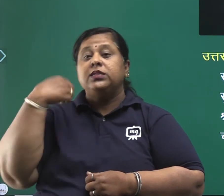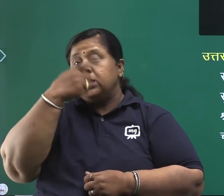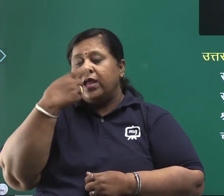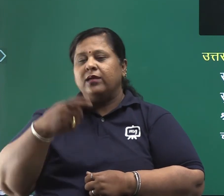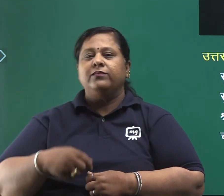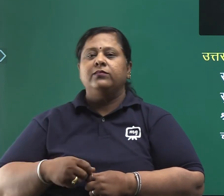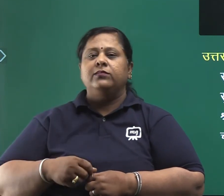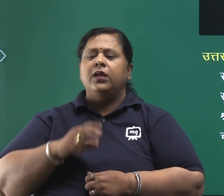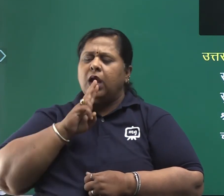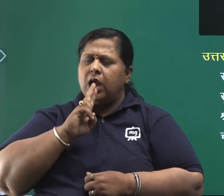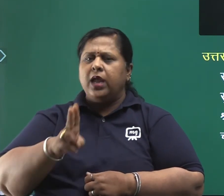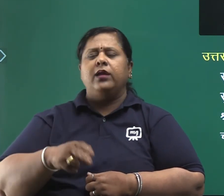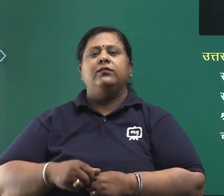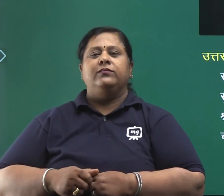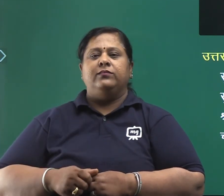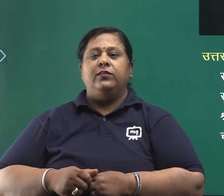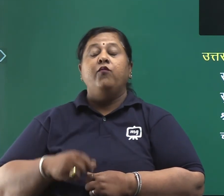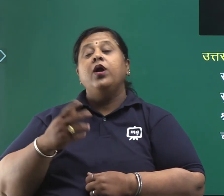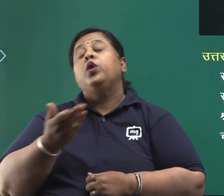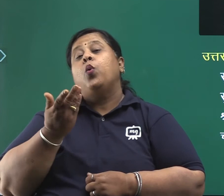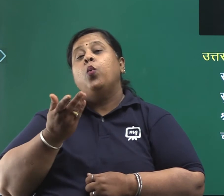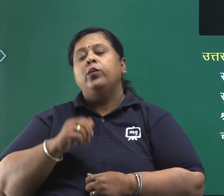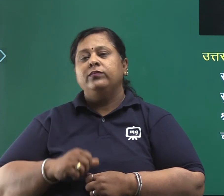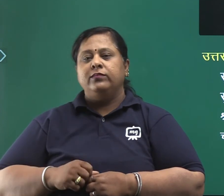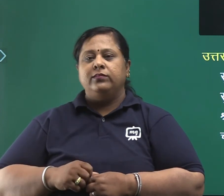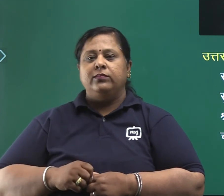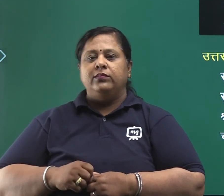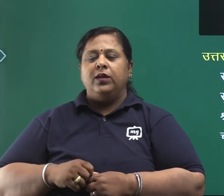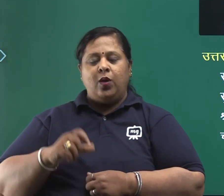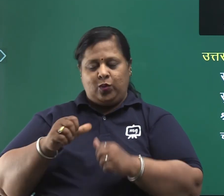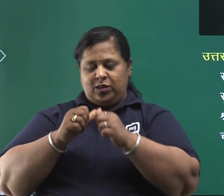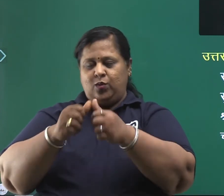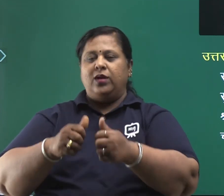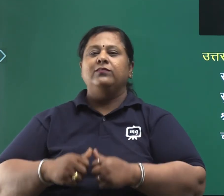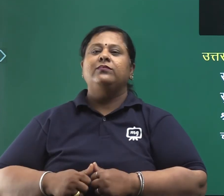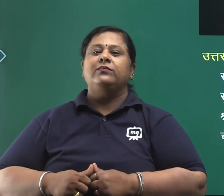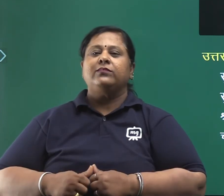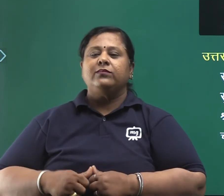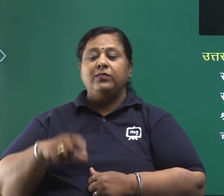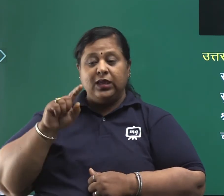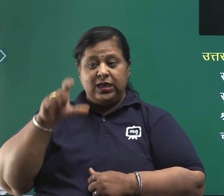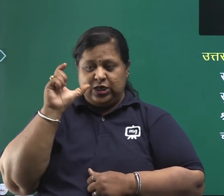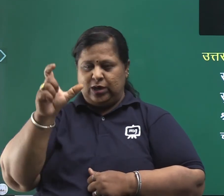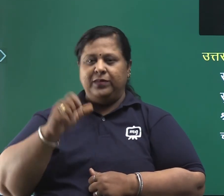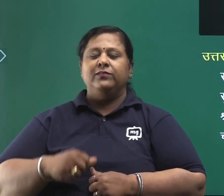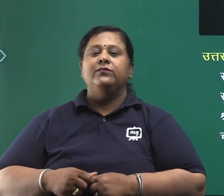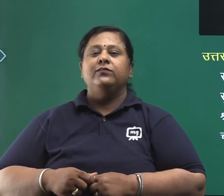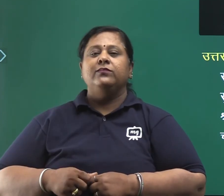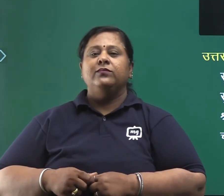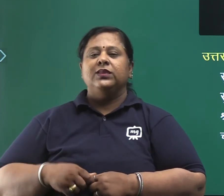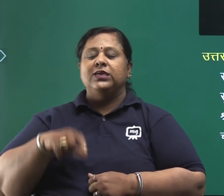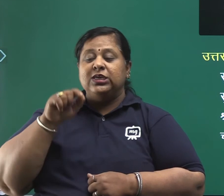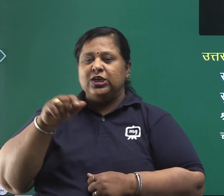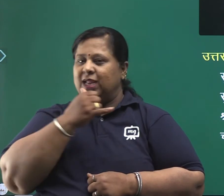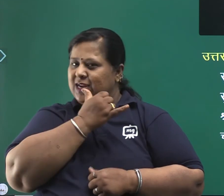किससे कहे व क्यों? उत्तर होगा, ये शब्द